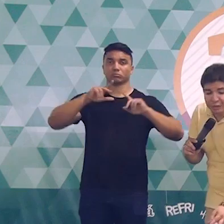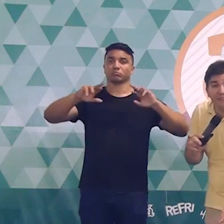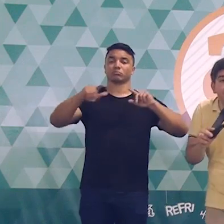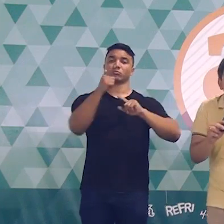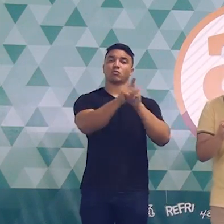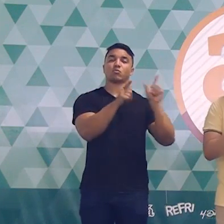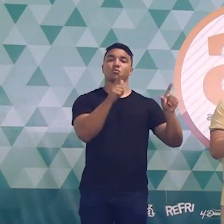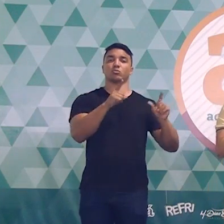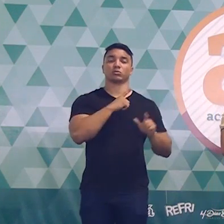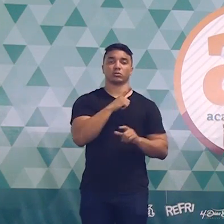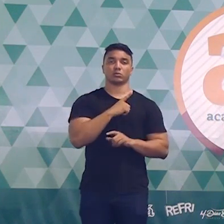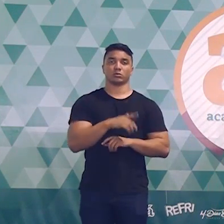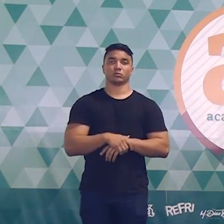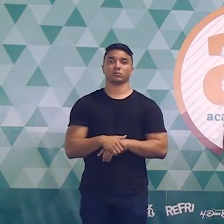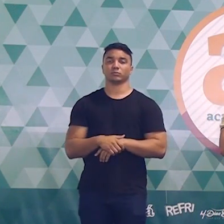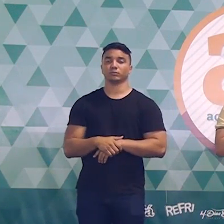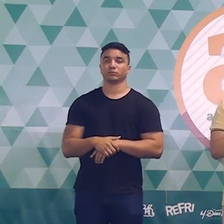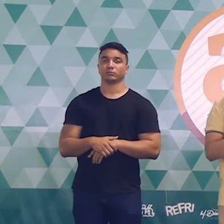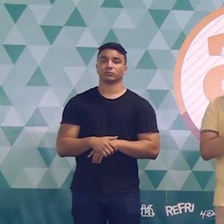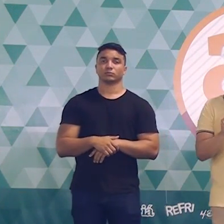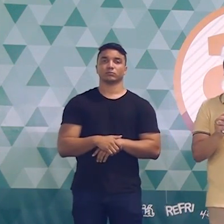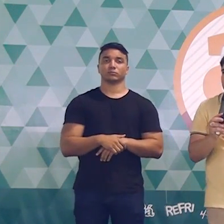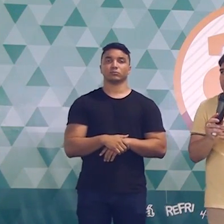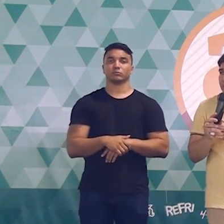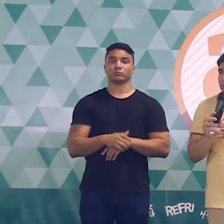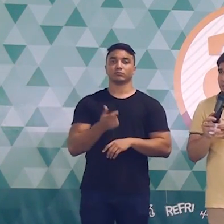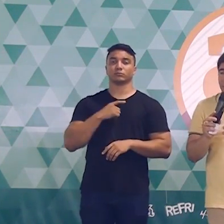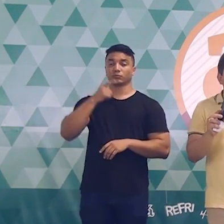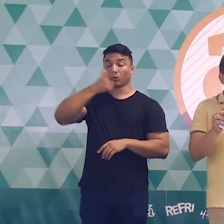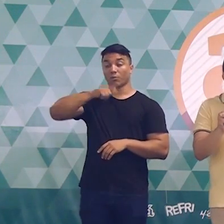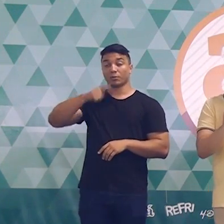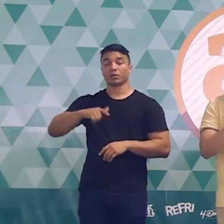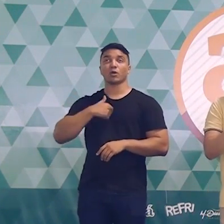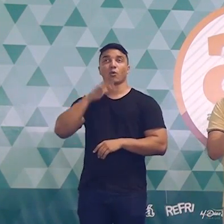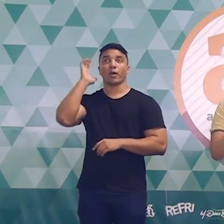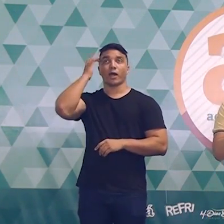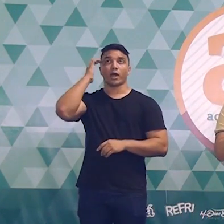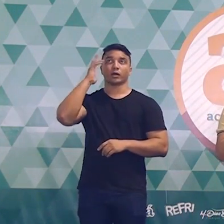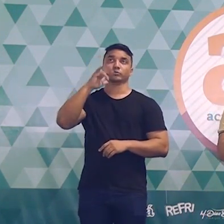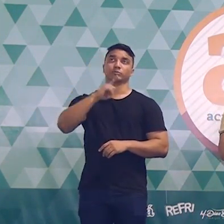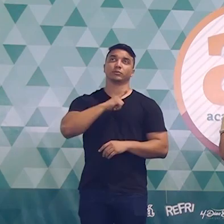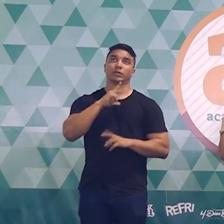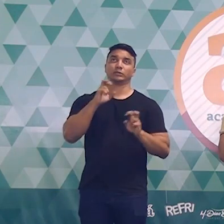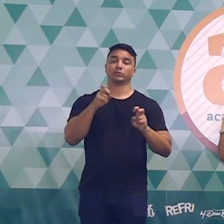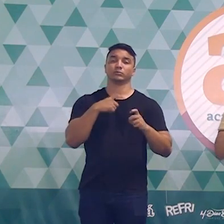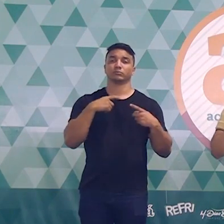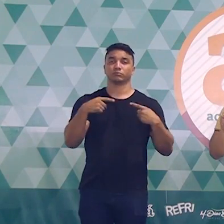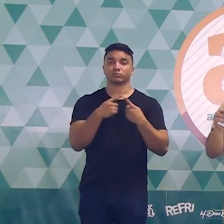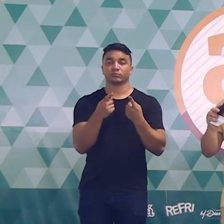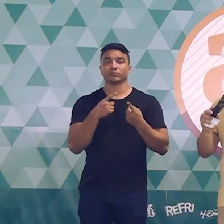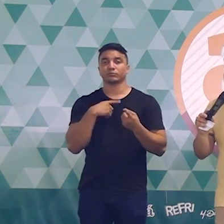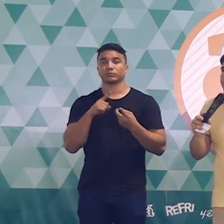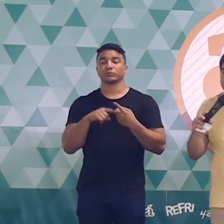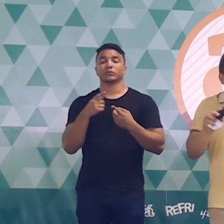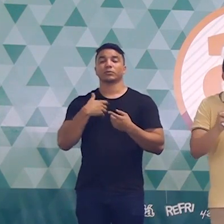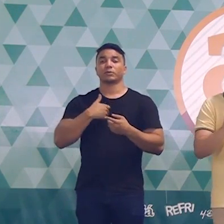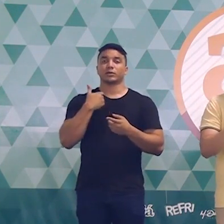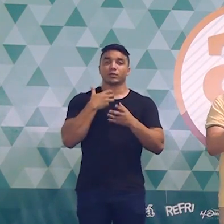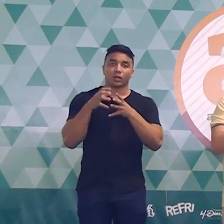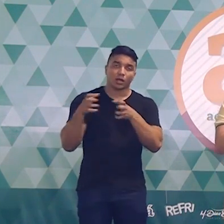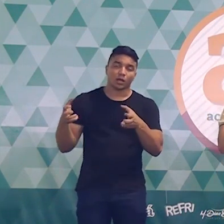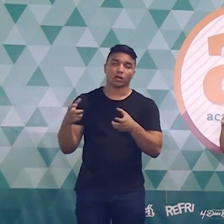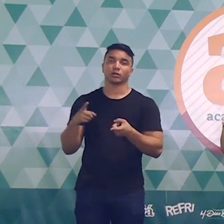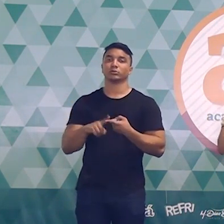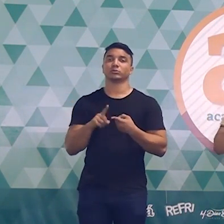outros. Eu já fiz minhas apostas aqui, de tanto que eu repito. Eu acho que alguma coisa que se relacione à terceira idade,